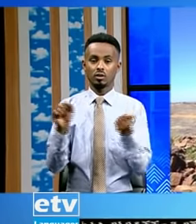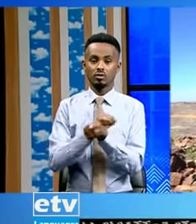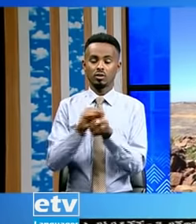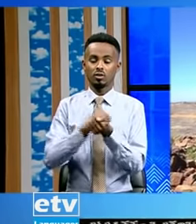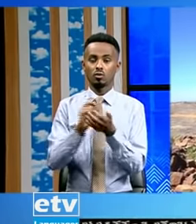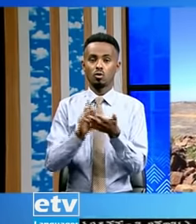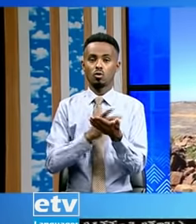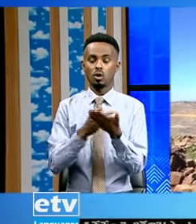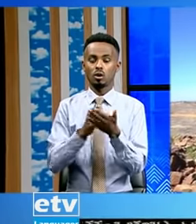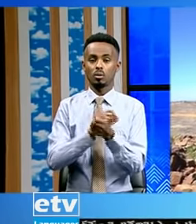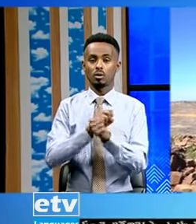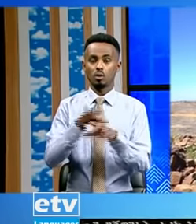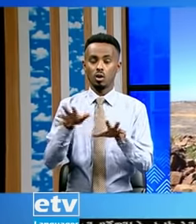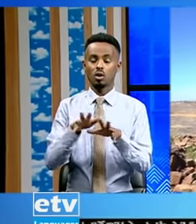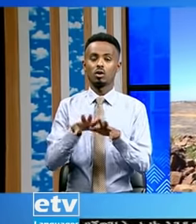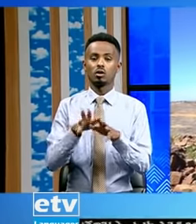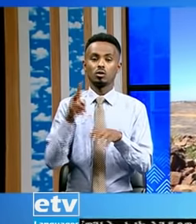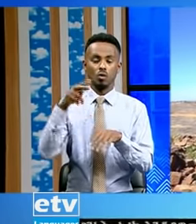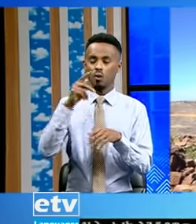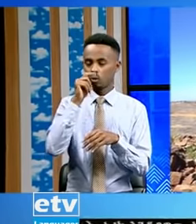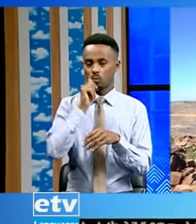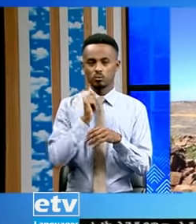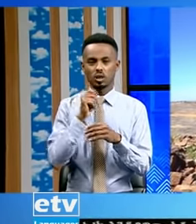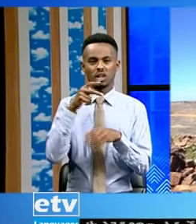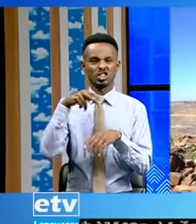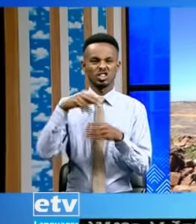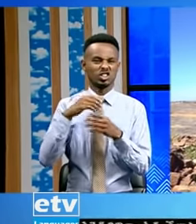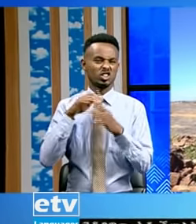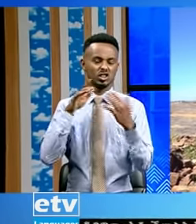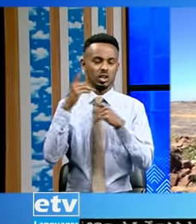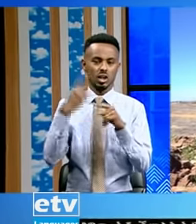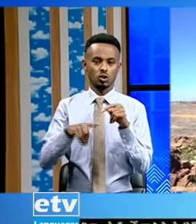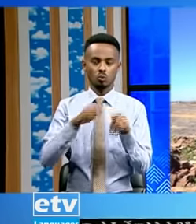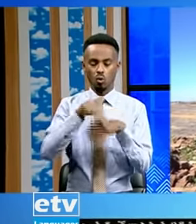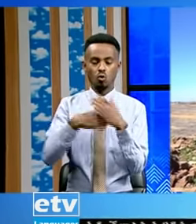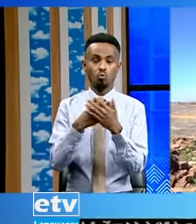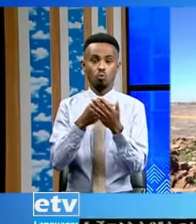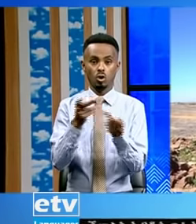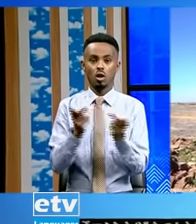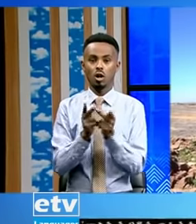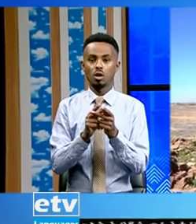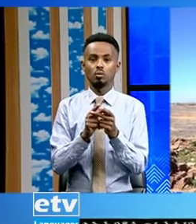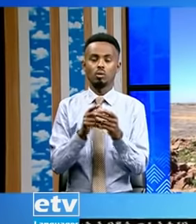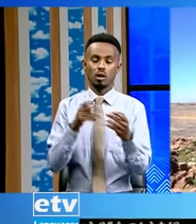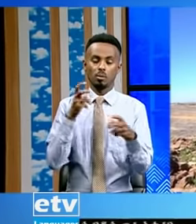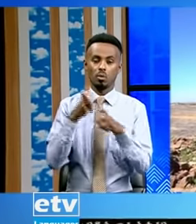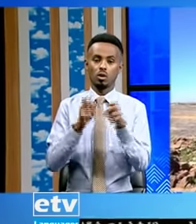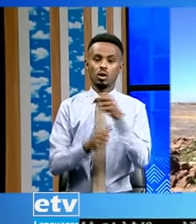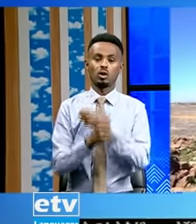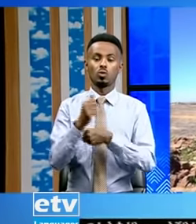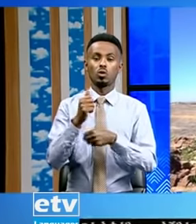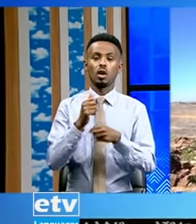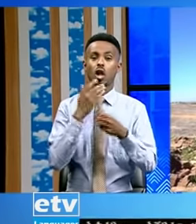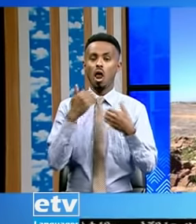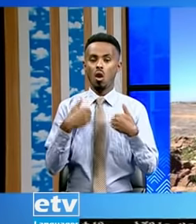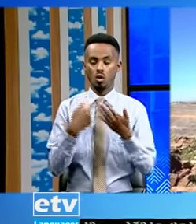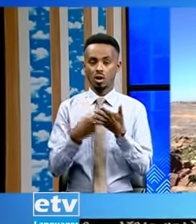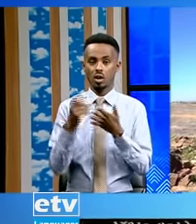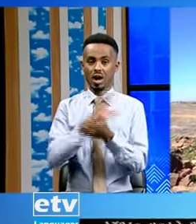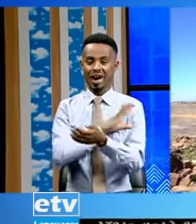ተፍረክርኳል፣ ተበትኗል፣ ሊቋቋመን አልቻለም። በሁሉም ግንባር አጋጉል በሆነ መንገድ ነው እየተመታ ያለው። ይህ